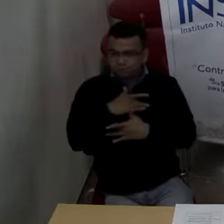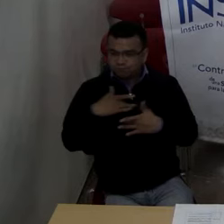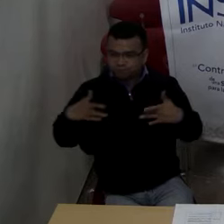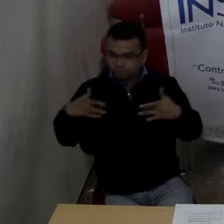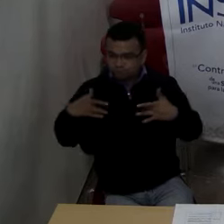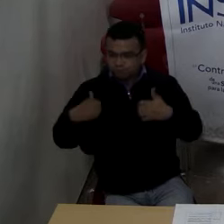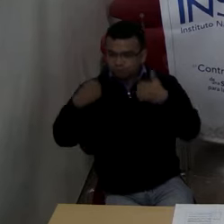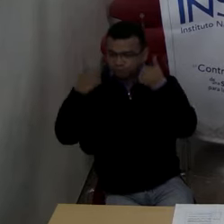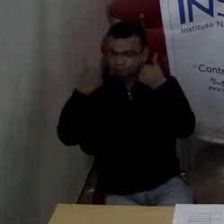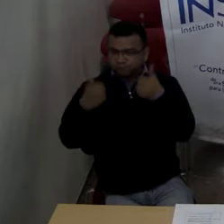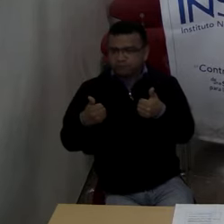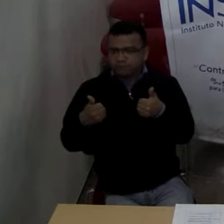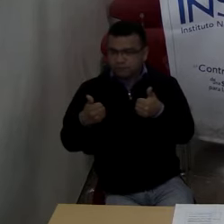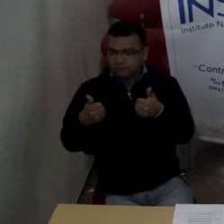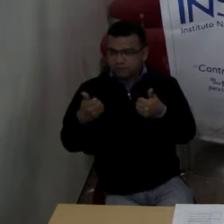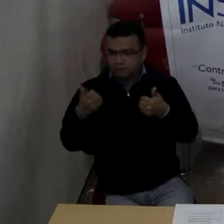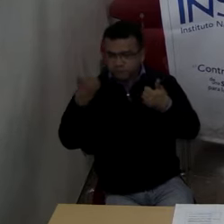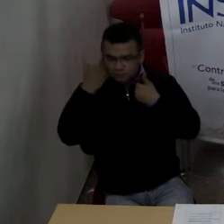una forma de vida.